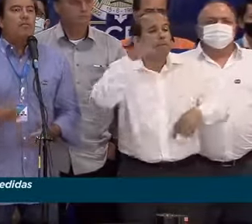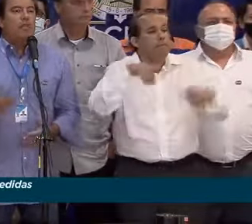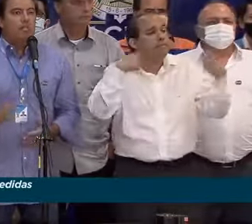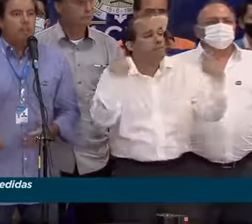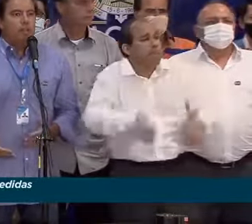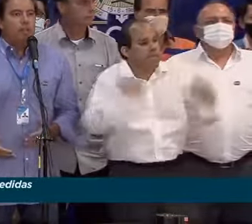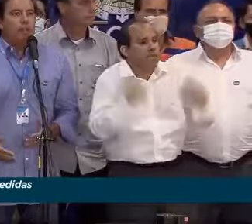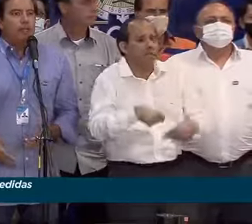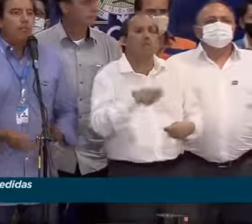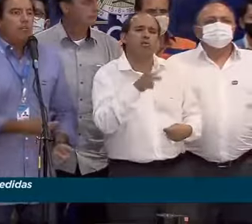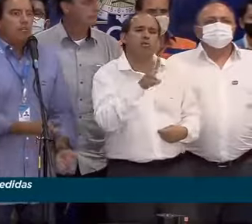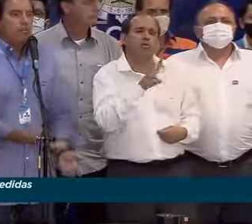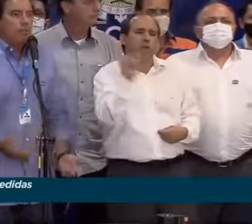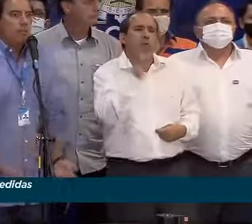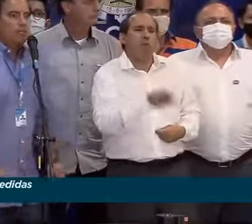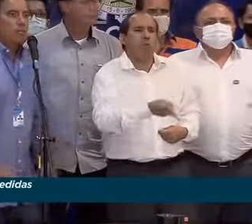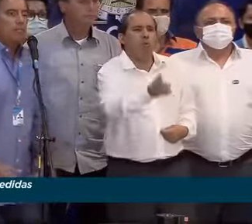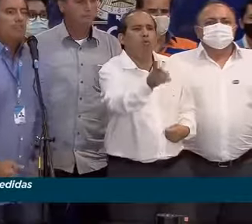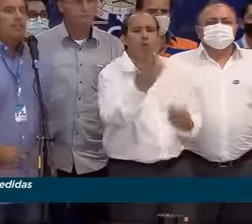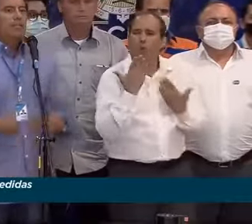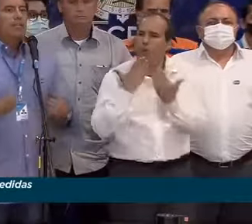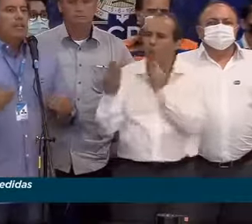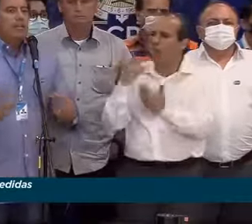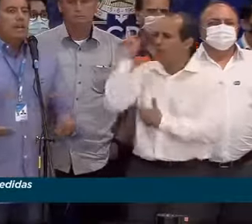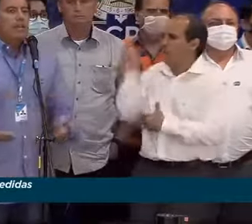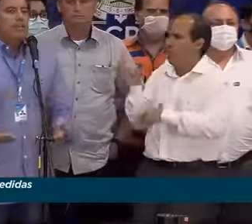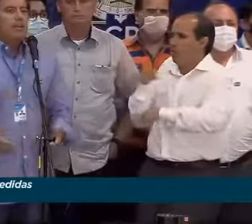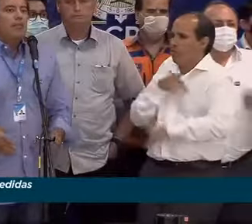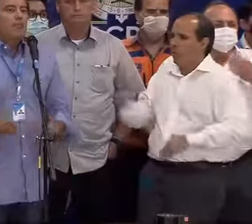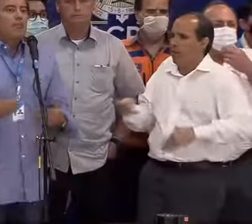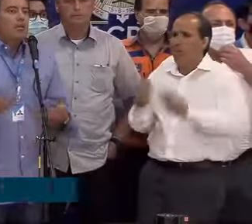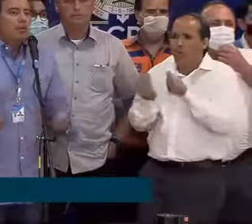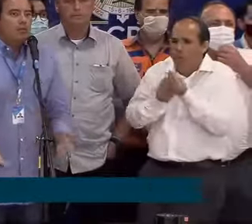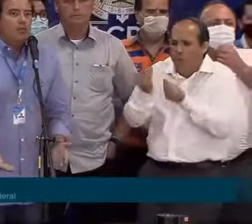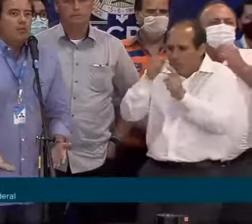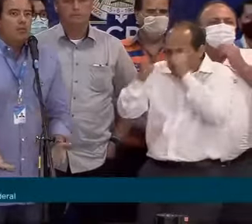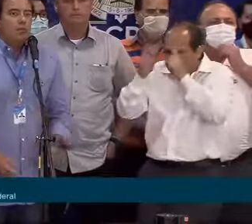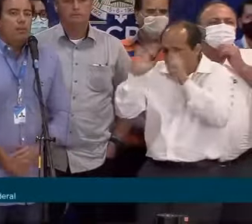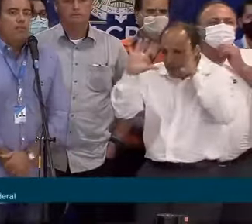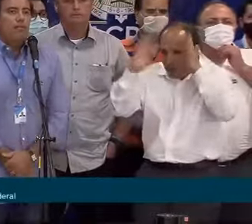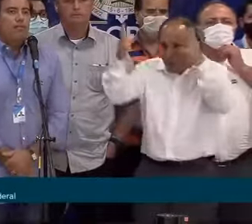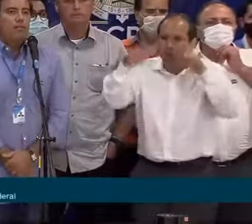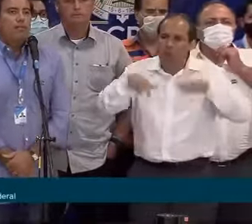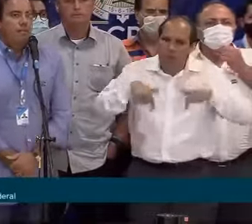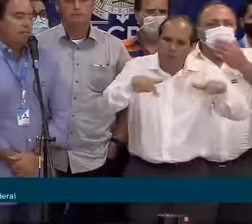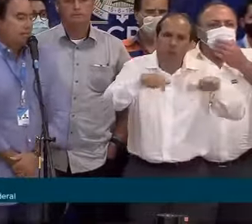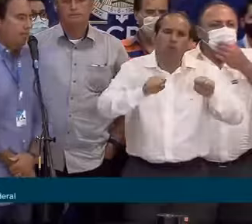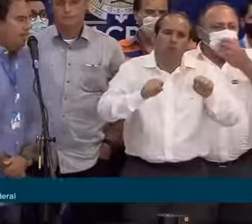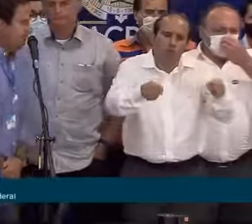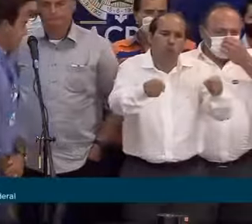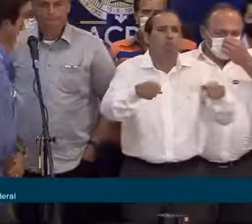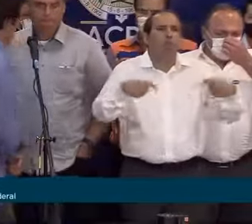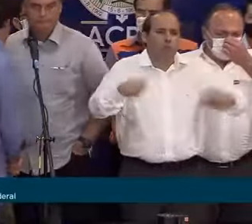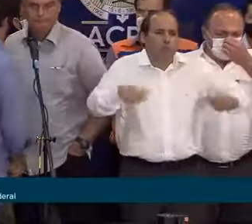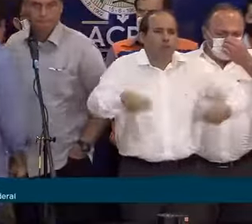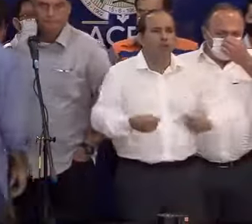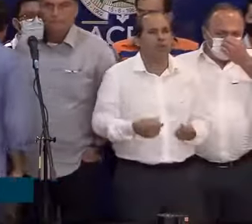nós continuaremos, conversando com o presidente, a realizar todos os esforços que foram necessários.